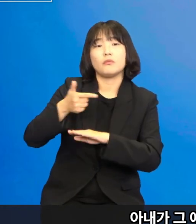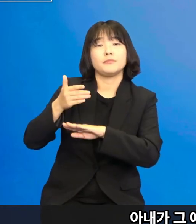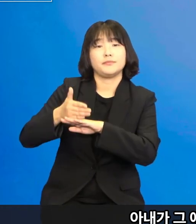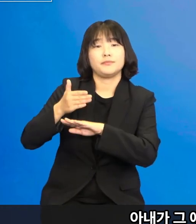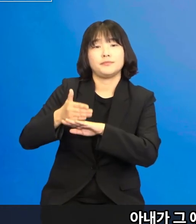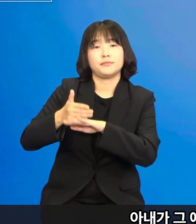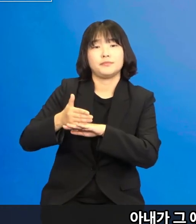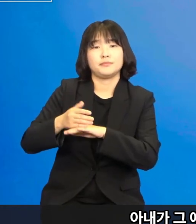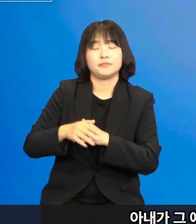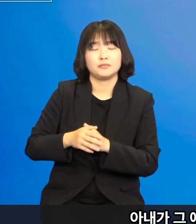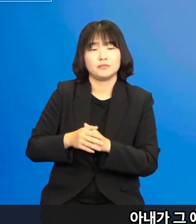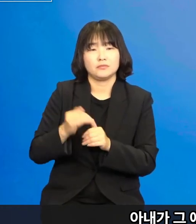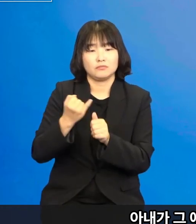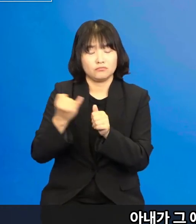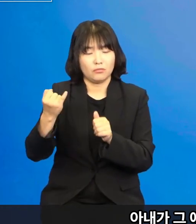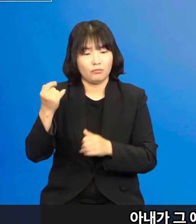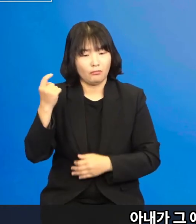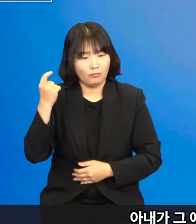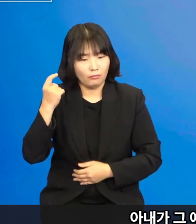아내가 그 얘기를 처음 들었어요.